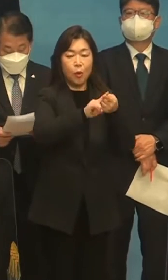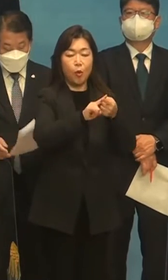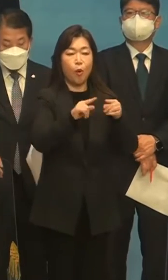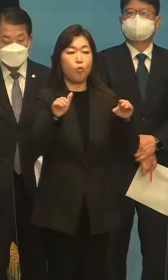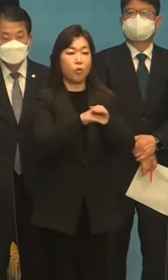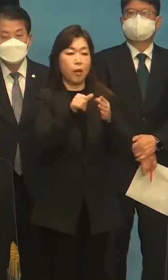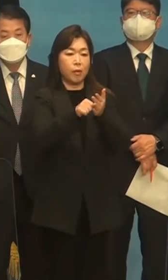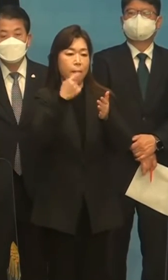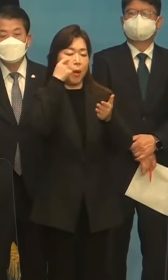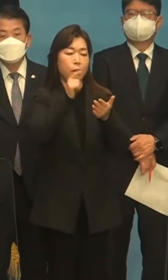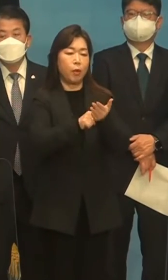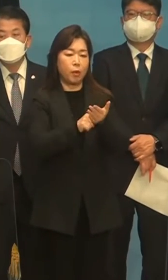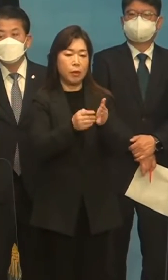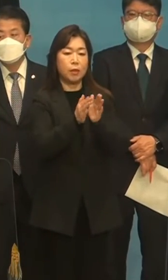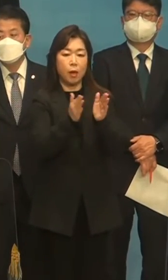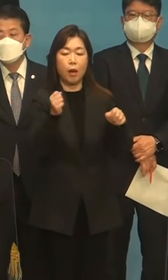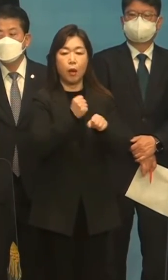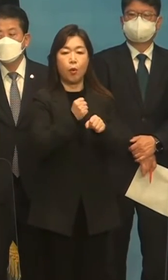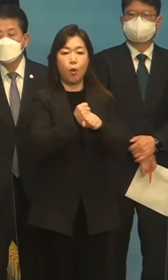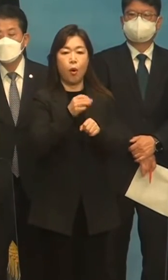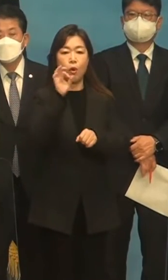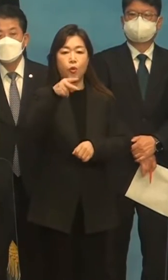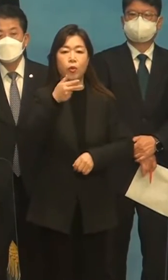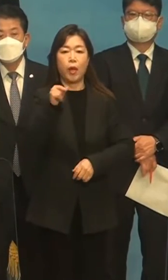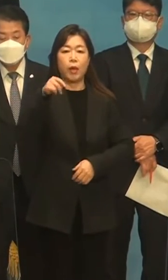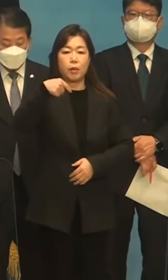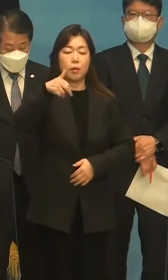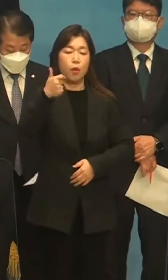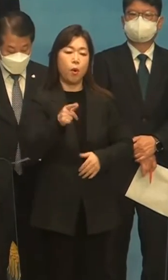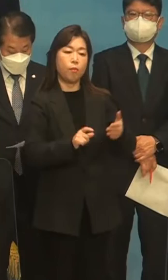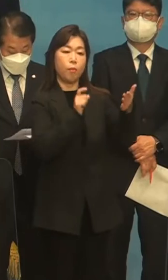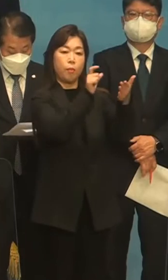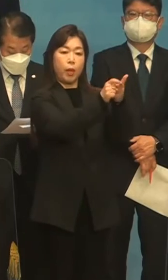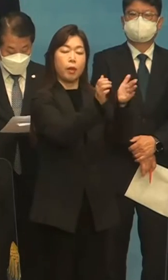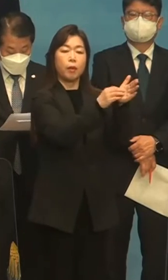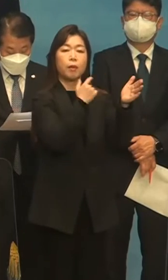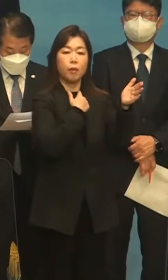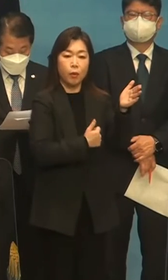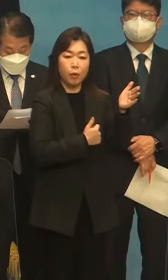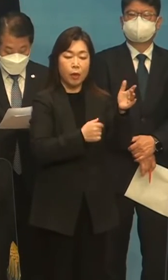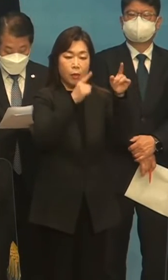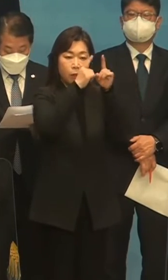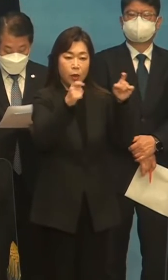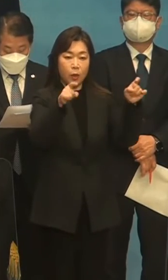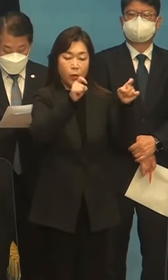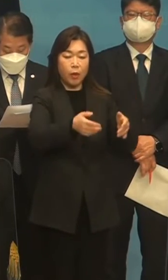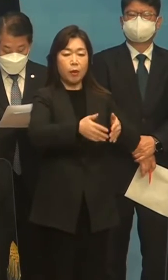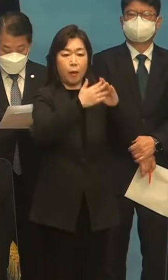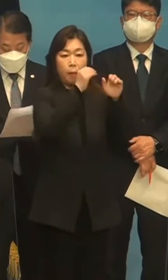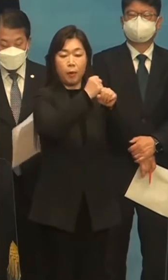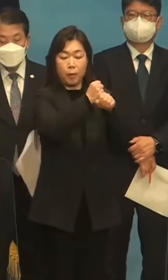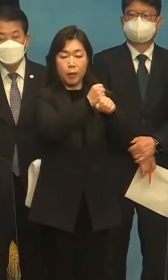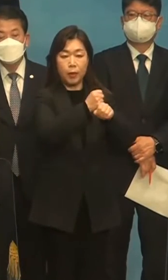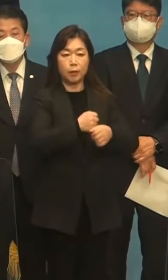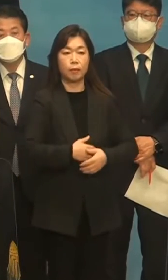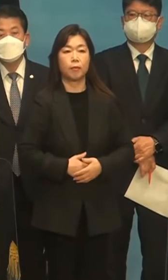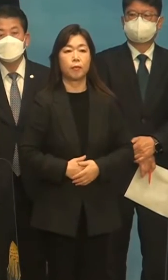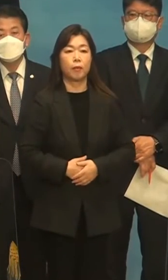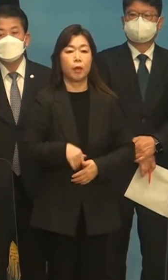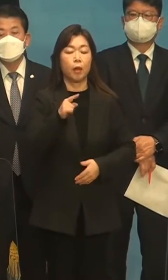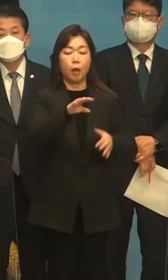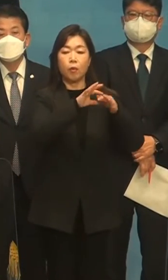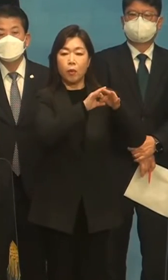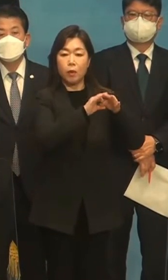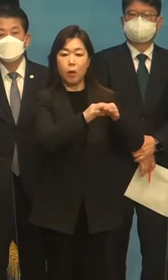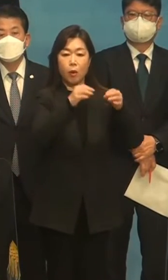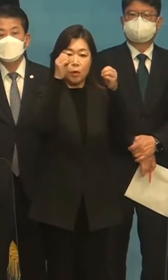구축하고 유네스코 인류 무형문화 유산에 등재된 연등회의 전승관 건립을 추진한다. 이를